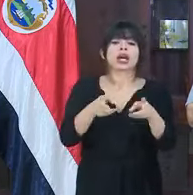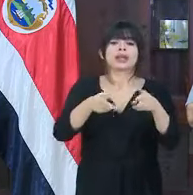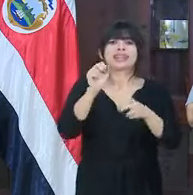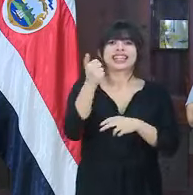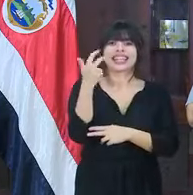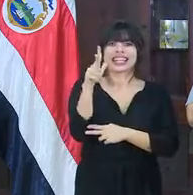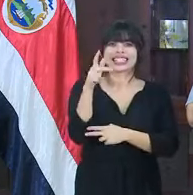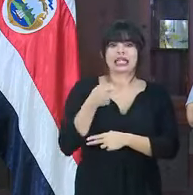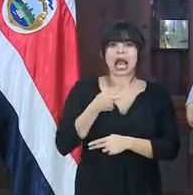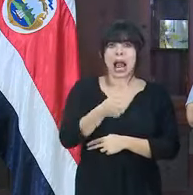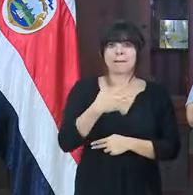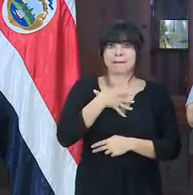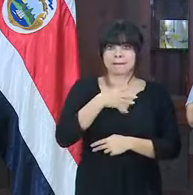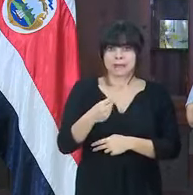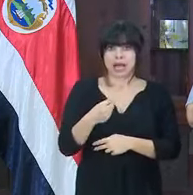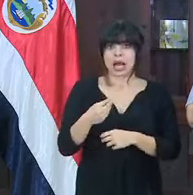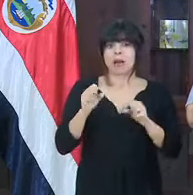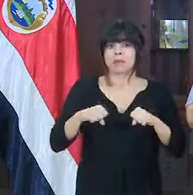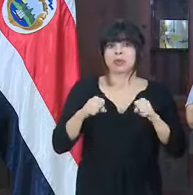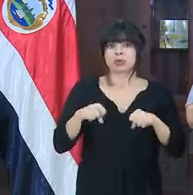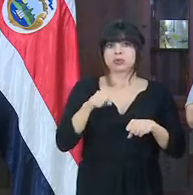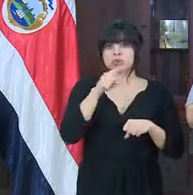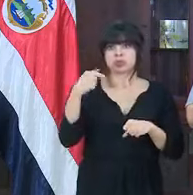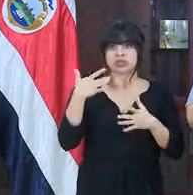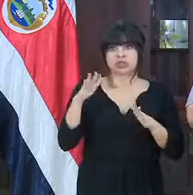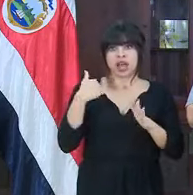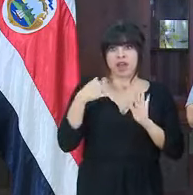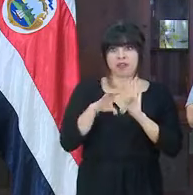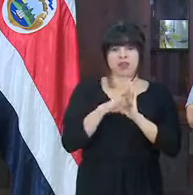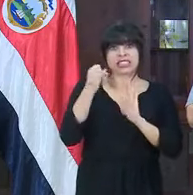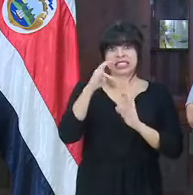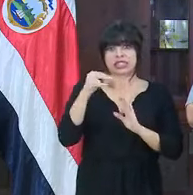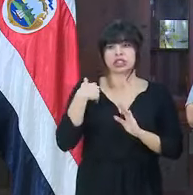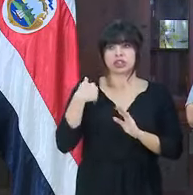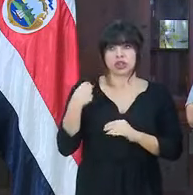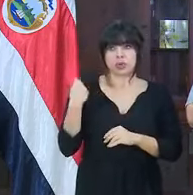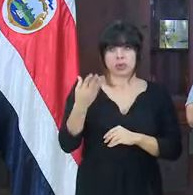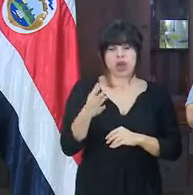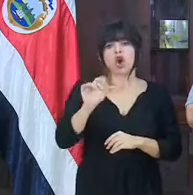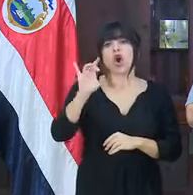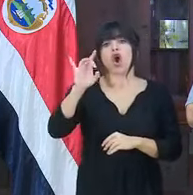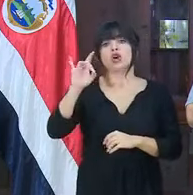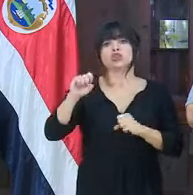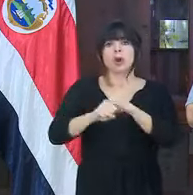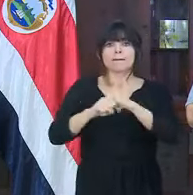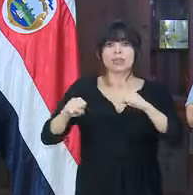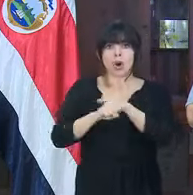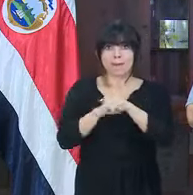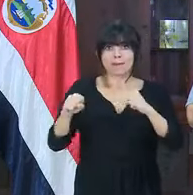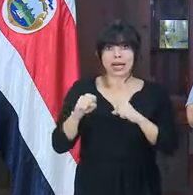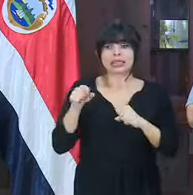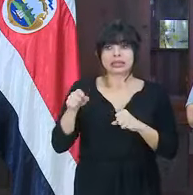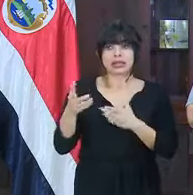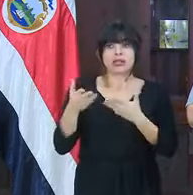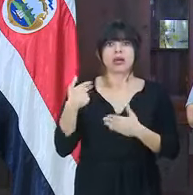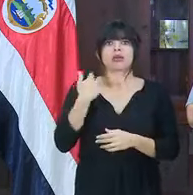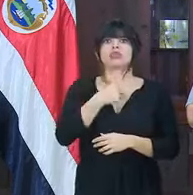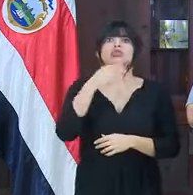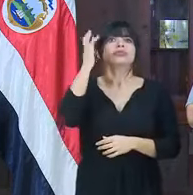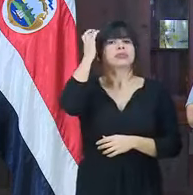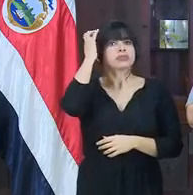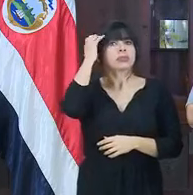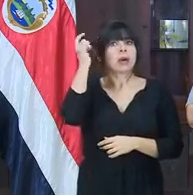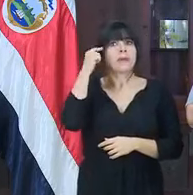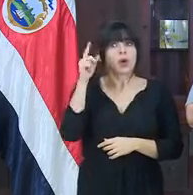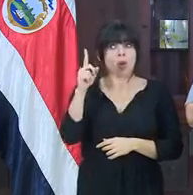13 armas blancas, de las cuales probablemente ustedes tienen fotografías y no se las daremos, y 8 bombas Molotov que realmente nos causan preocupación porque